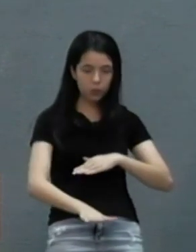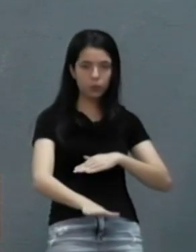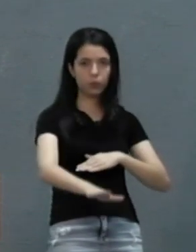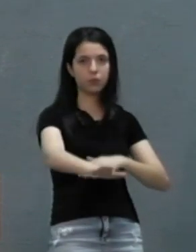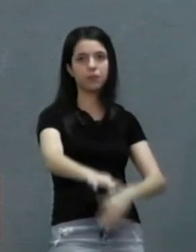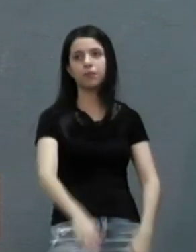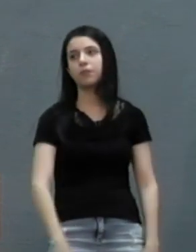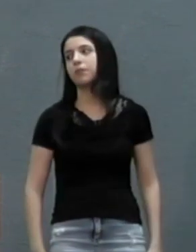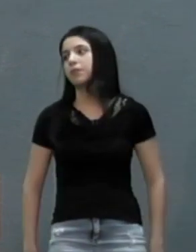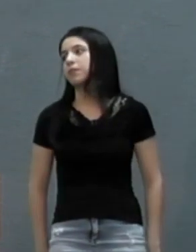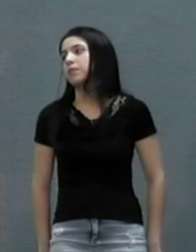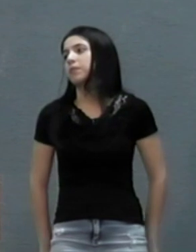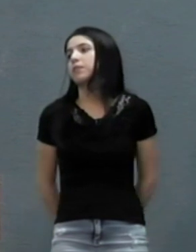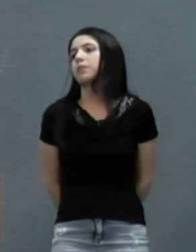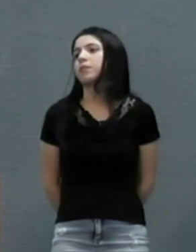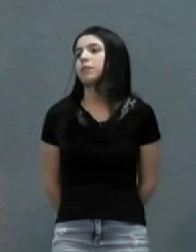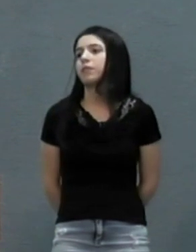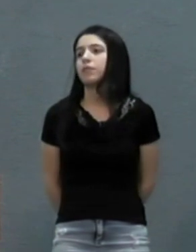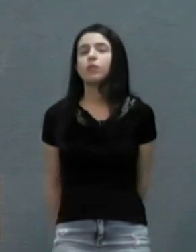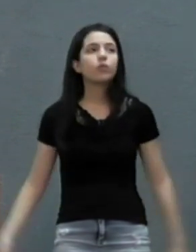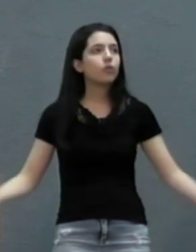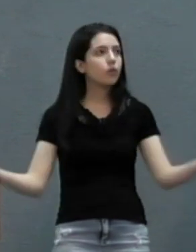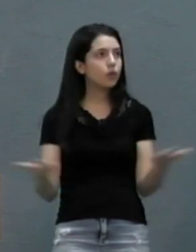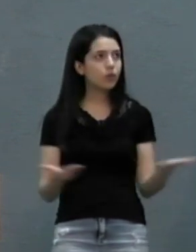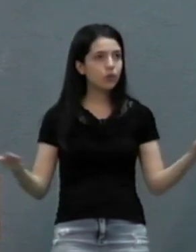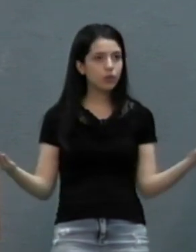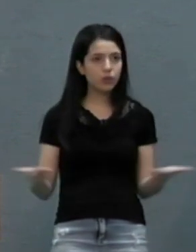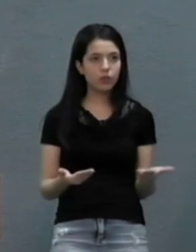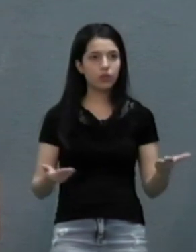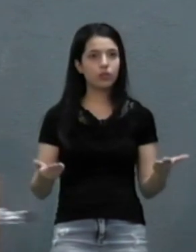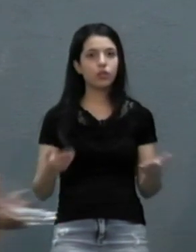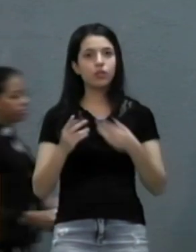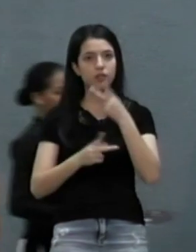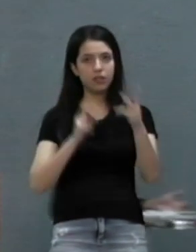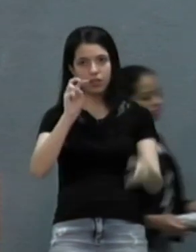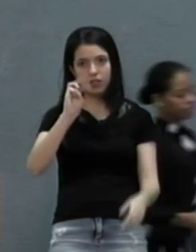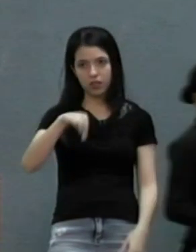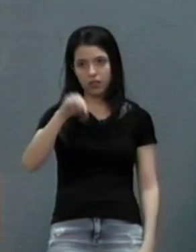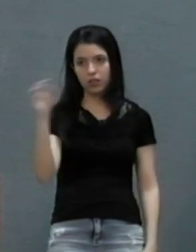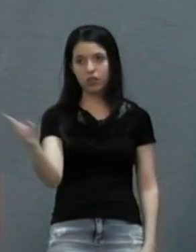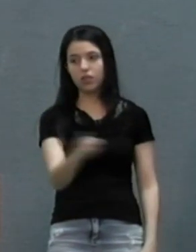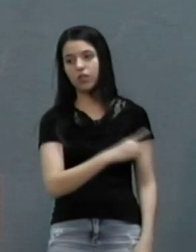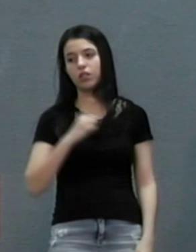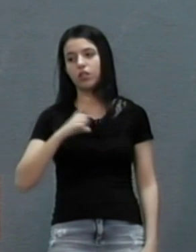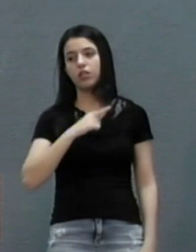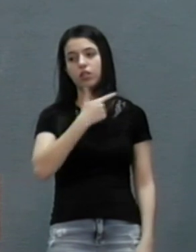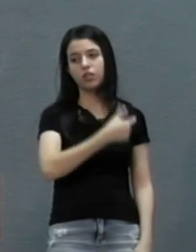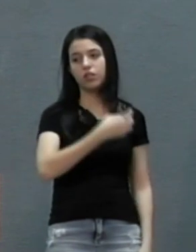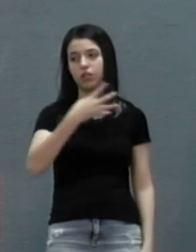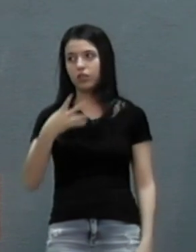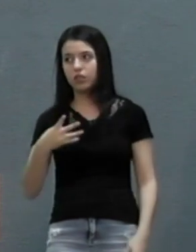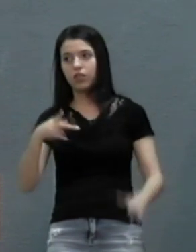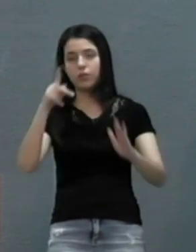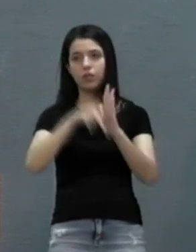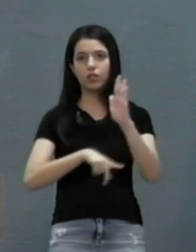E hoje, com um expediente de 5 minutos, como já foi falado pelos colegas, nós temos 24 projetos